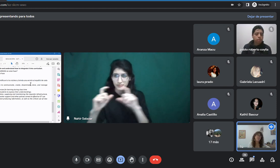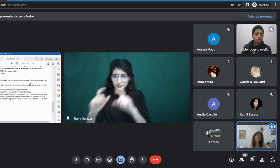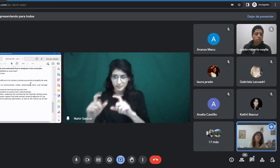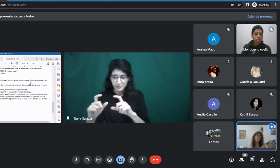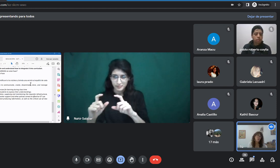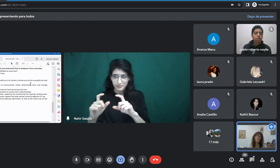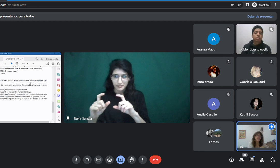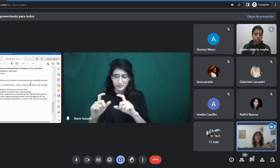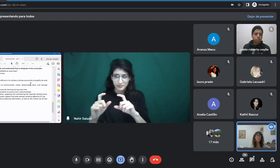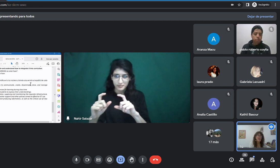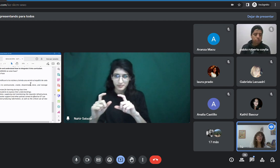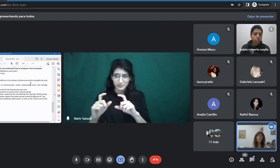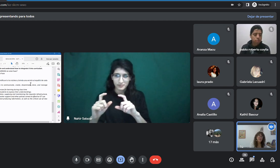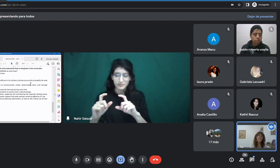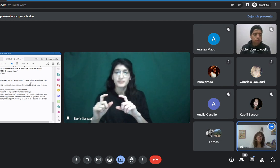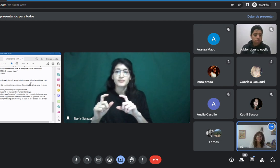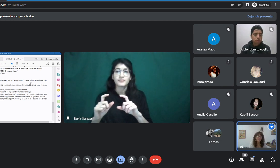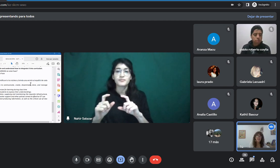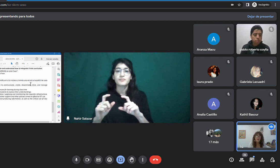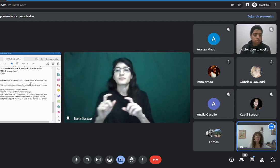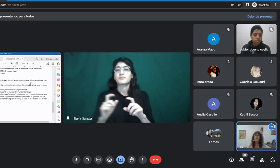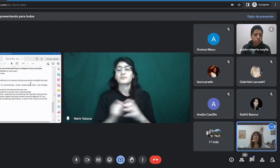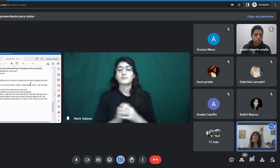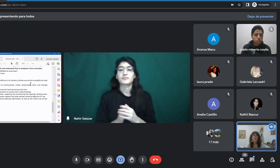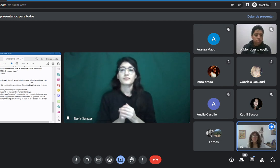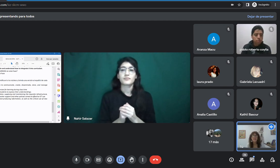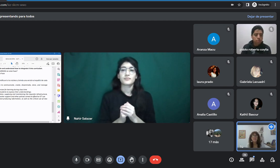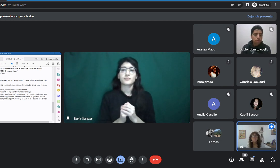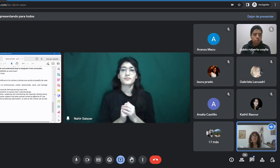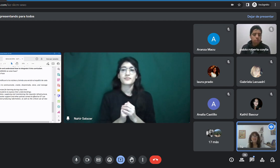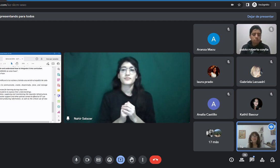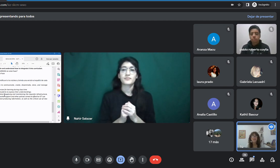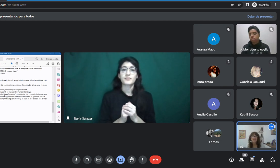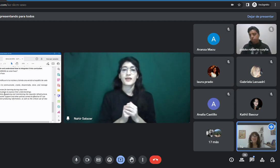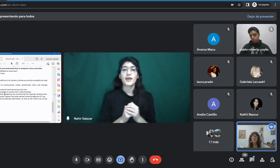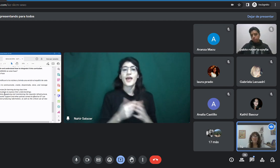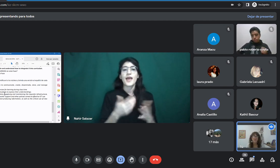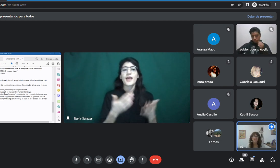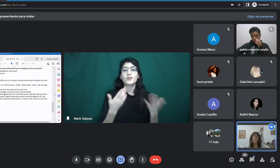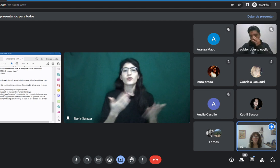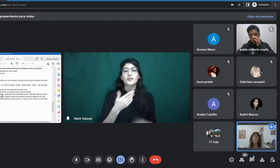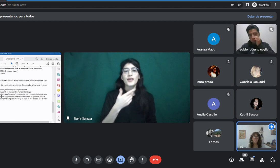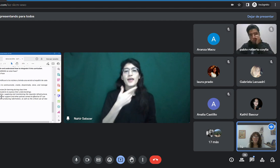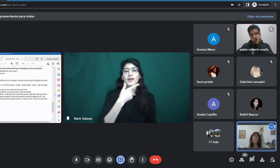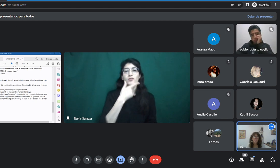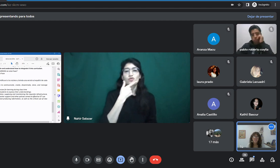sin bloque, de las palabras, ¿sí? Entonces, ¿qué sustantivos tenemos en la 1?